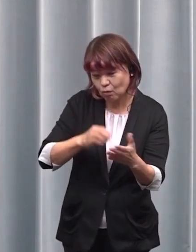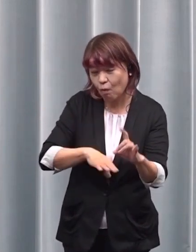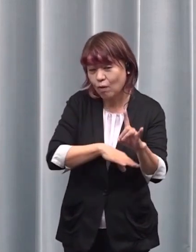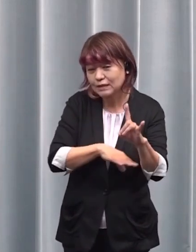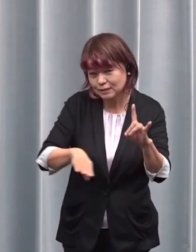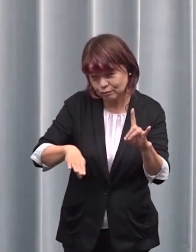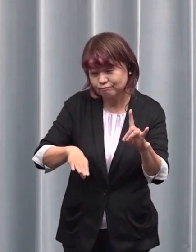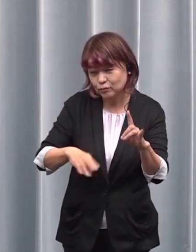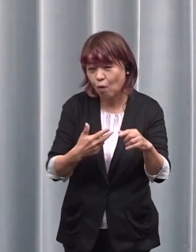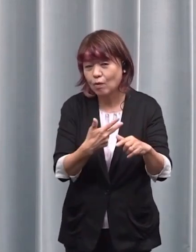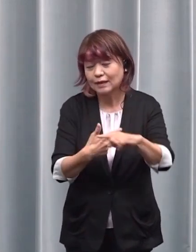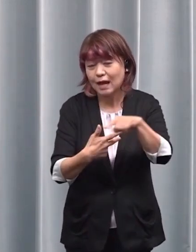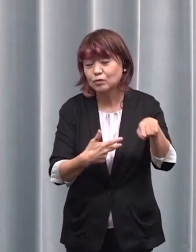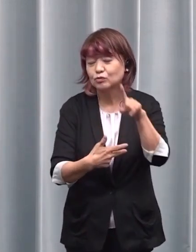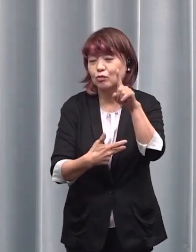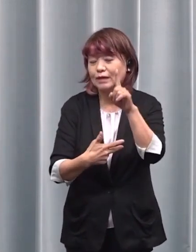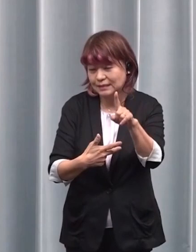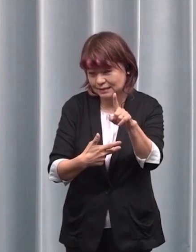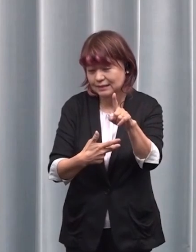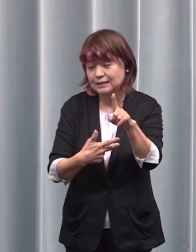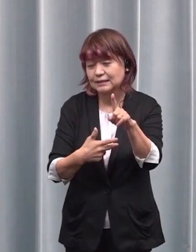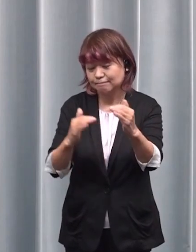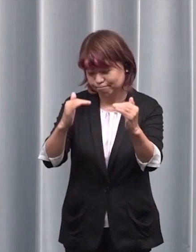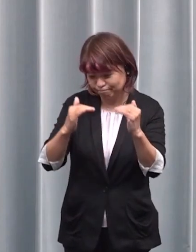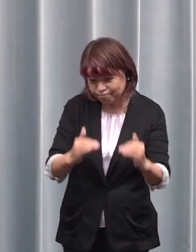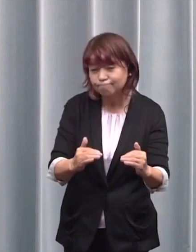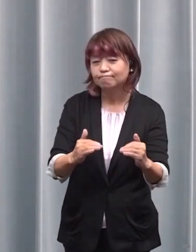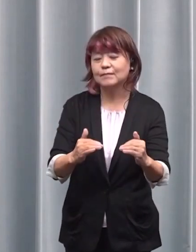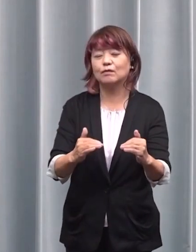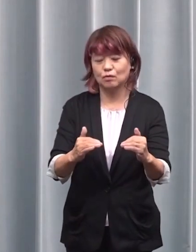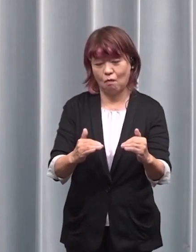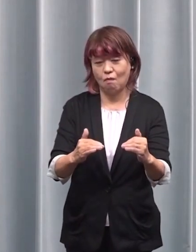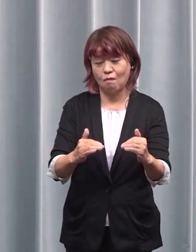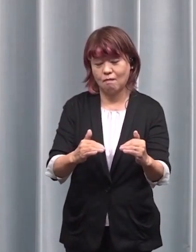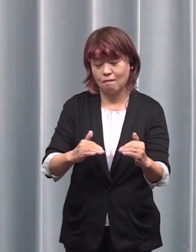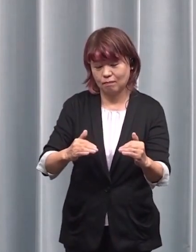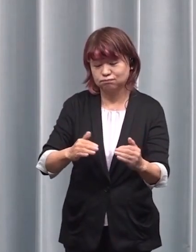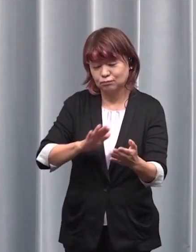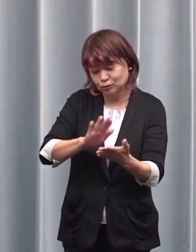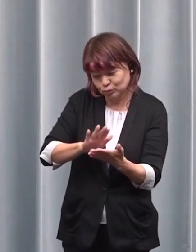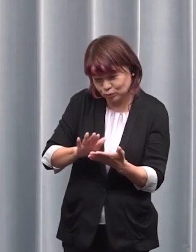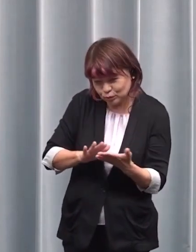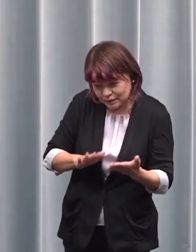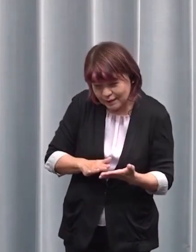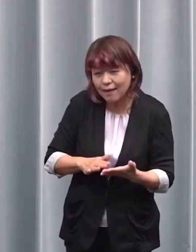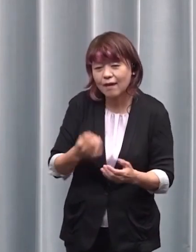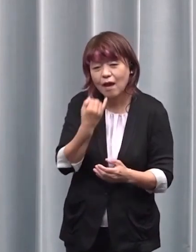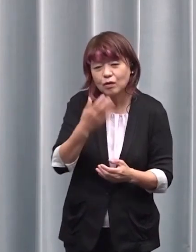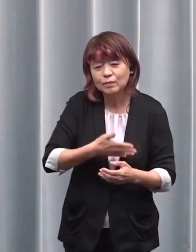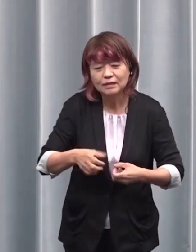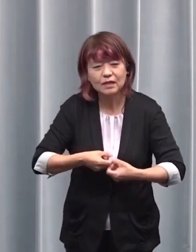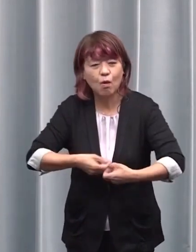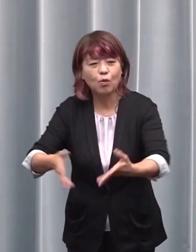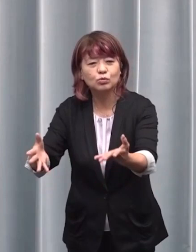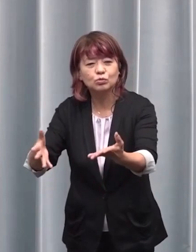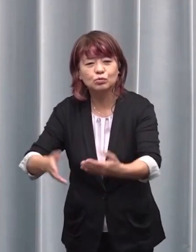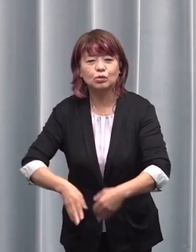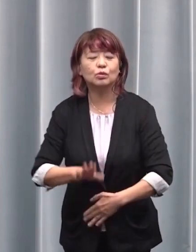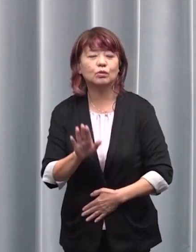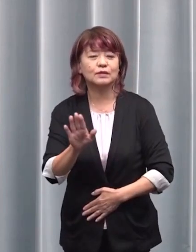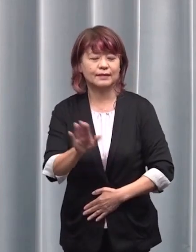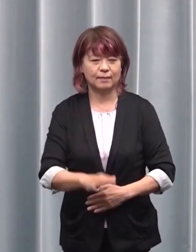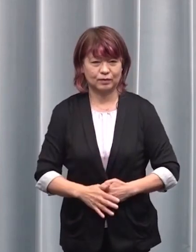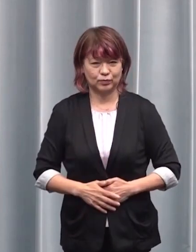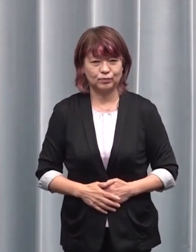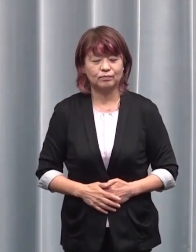ルリットル未満になるよう希釈して海洋放出することとしています。